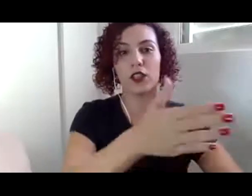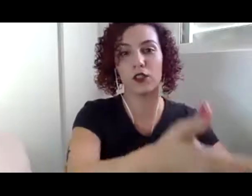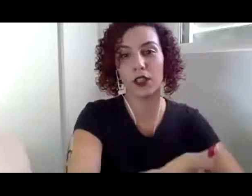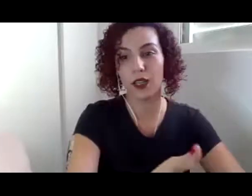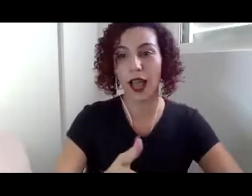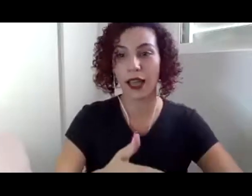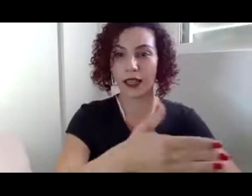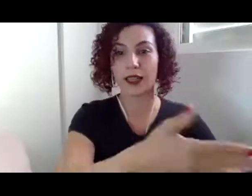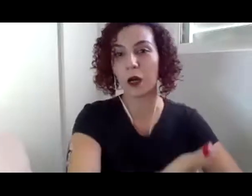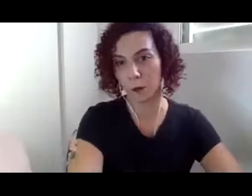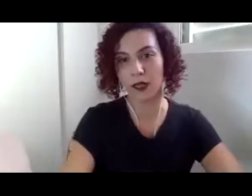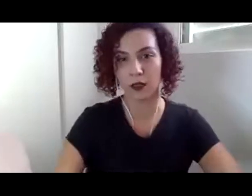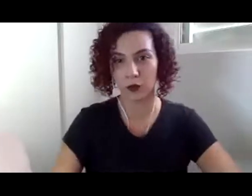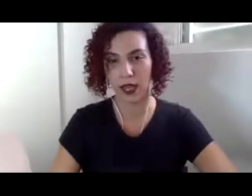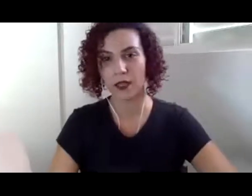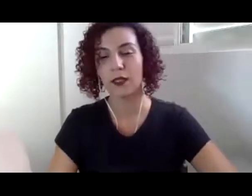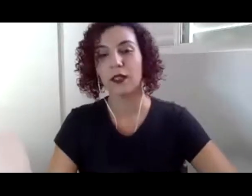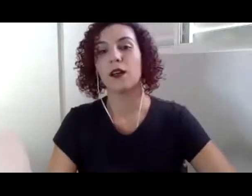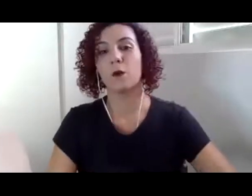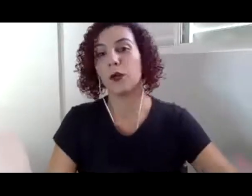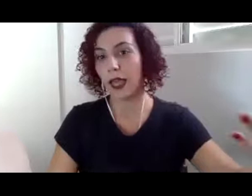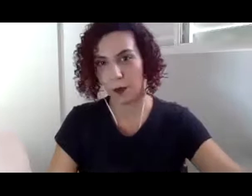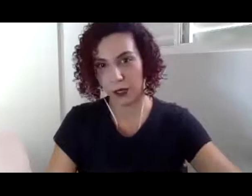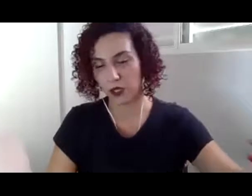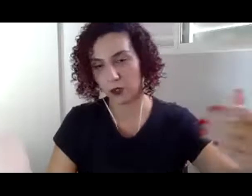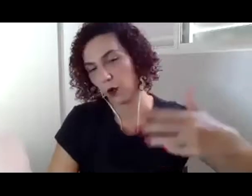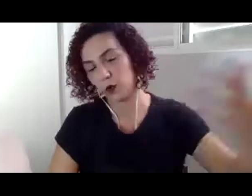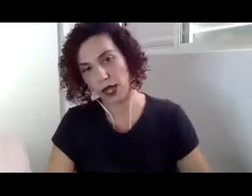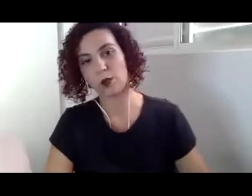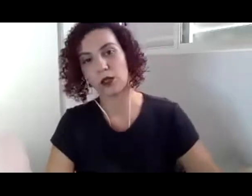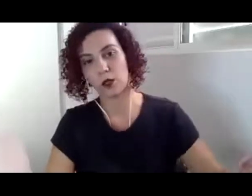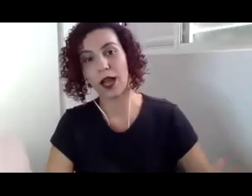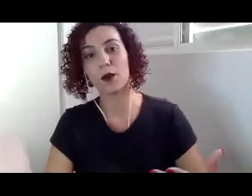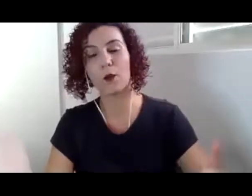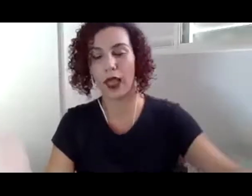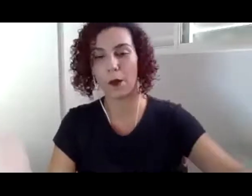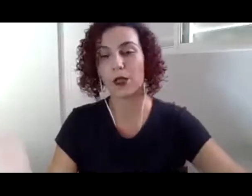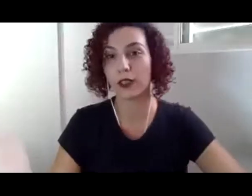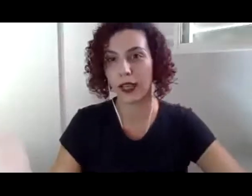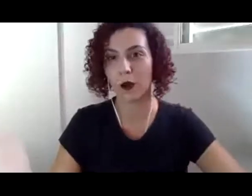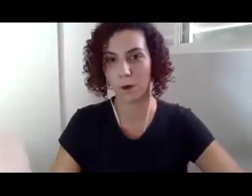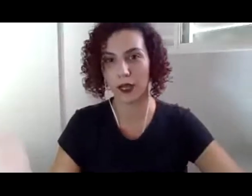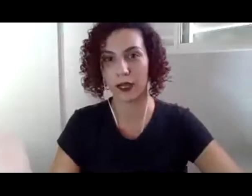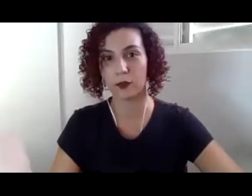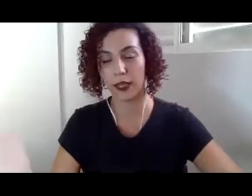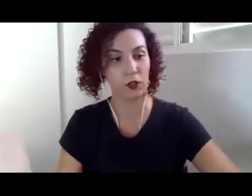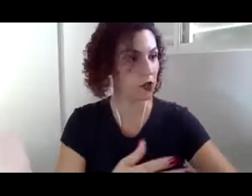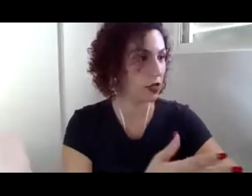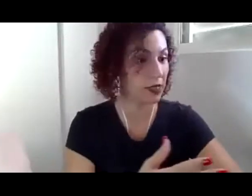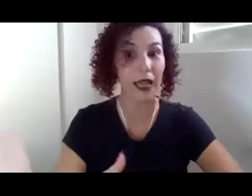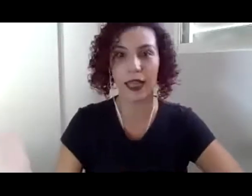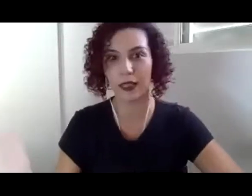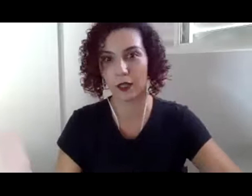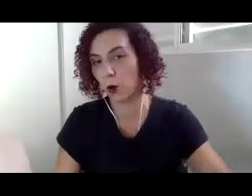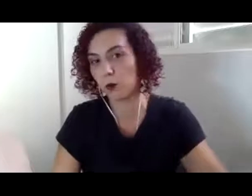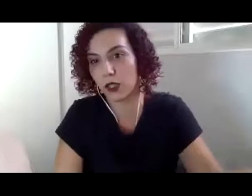de se dirigir a quem está acompanhando, né, o intérprete, no nosso caso educacional, né, o intérprete que está ali acompanhando, né,